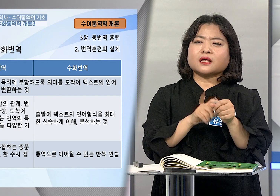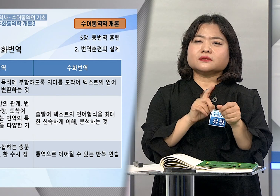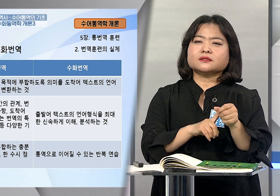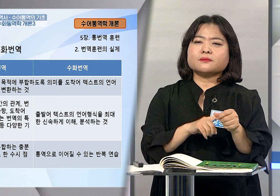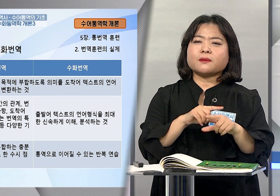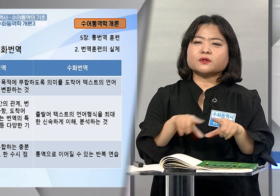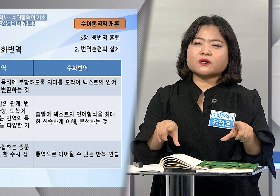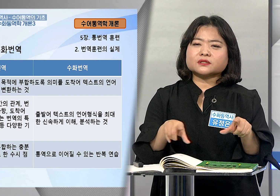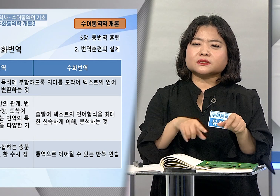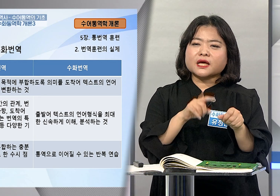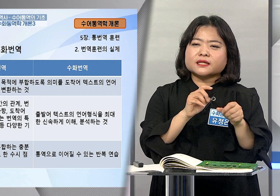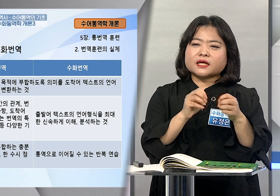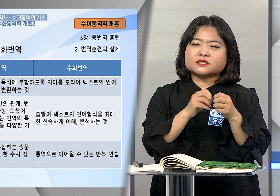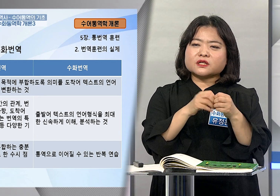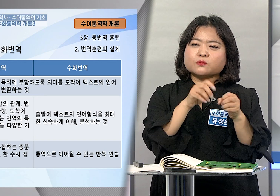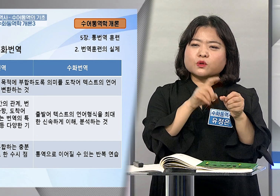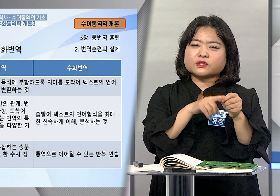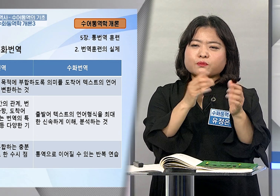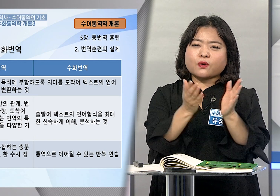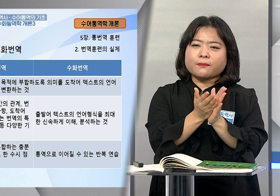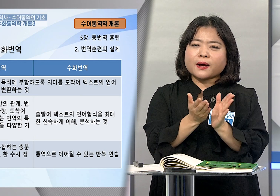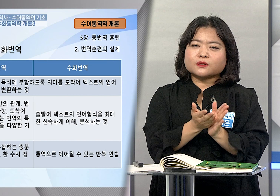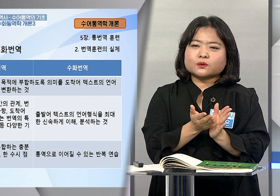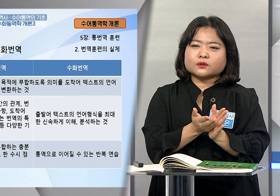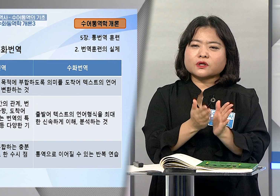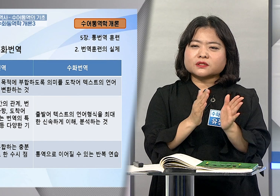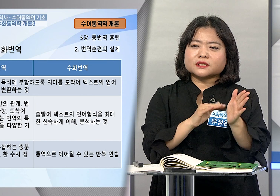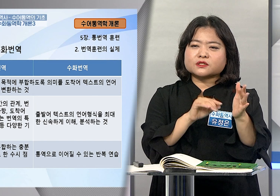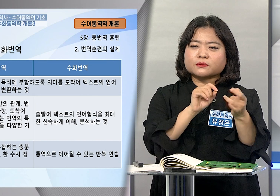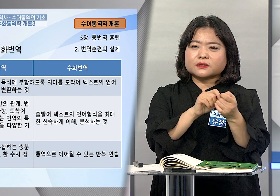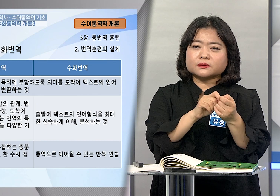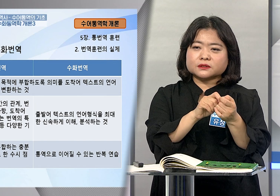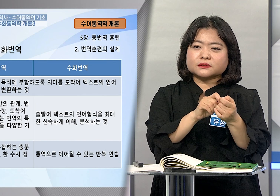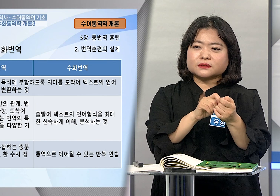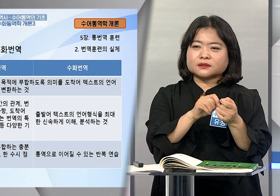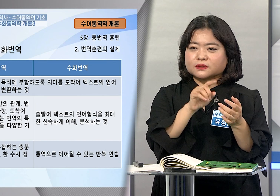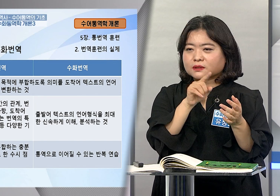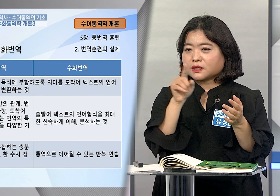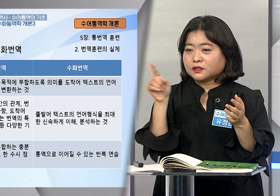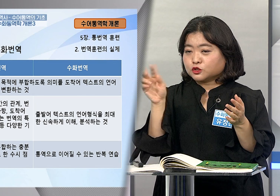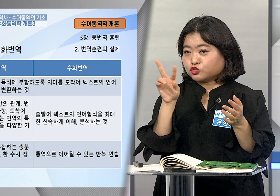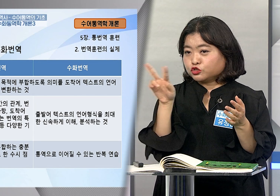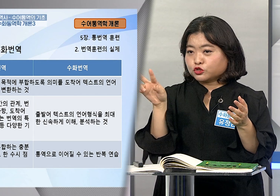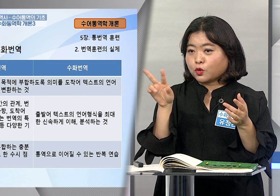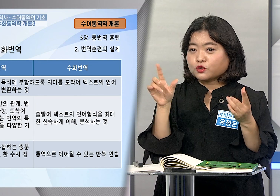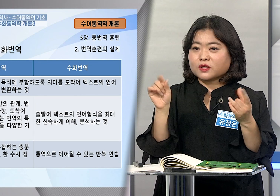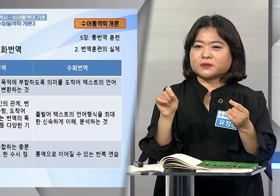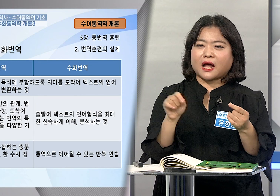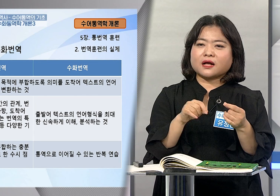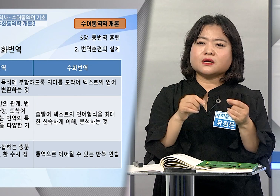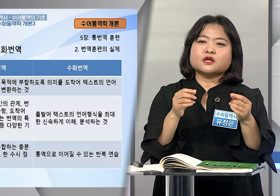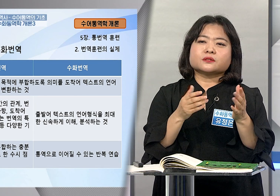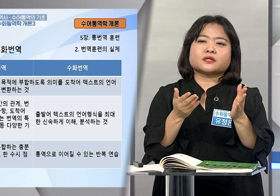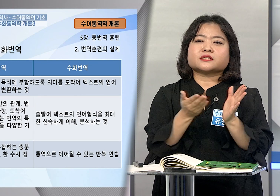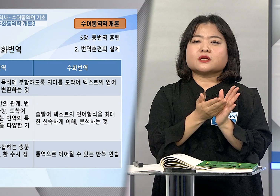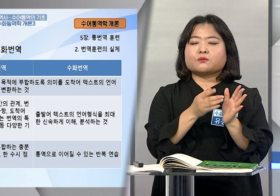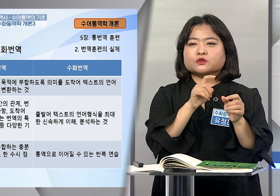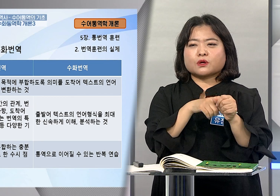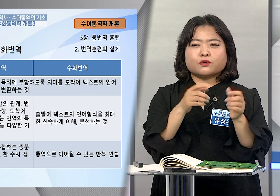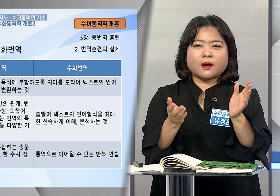일단 일반 번역은 텍스트의 목적에 부합하도록 형식에 접근 이거는 둘 공통입니다. 텍스트의 목적에